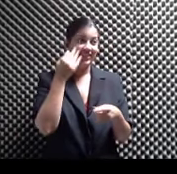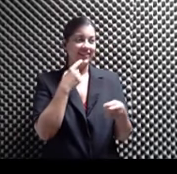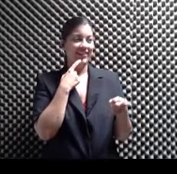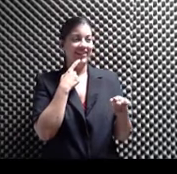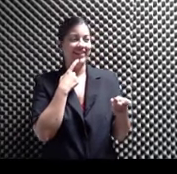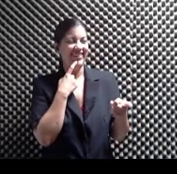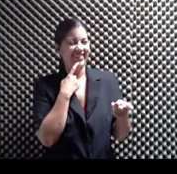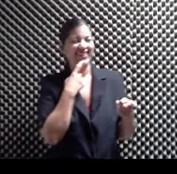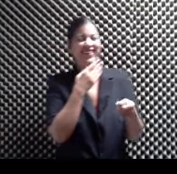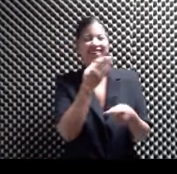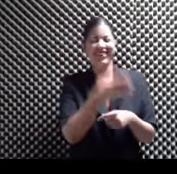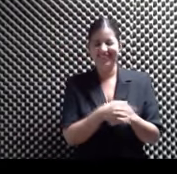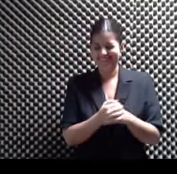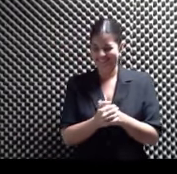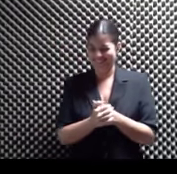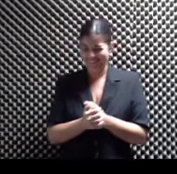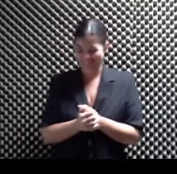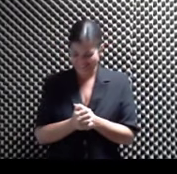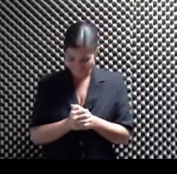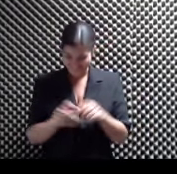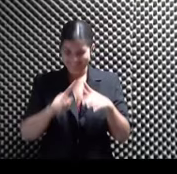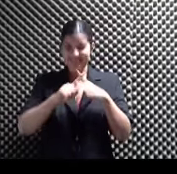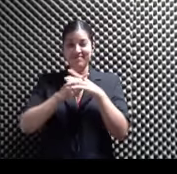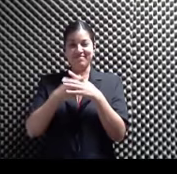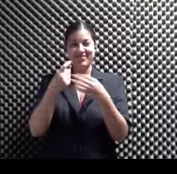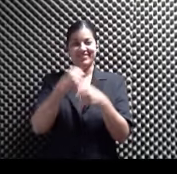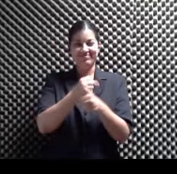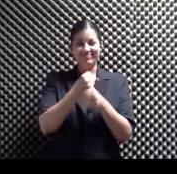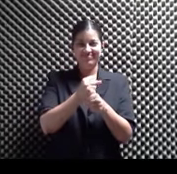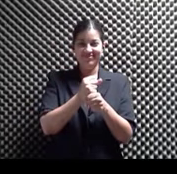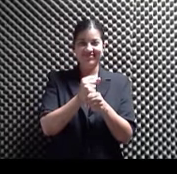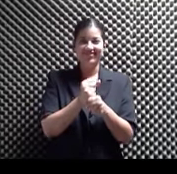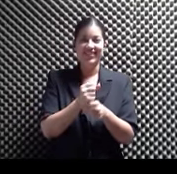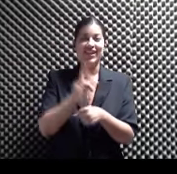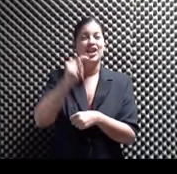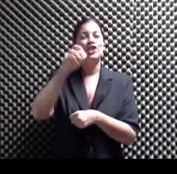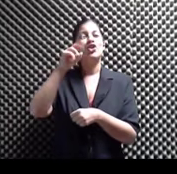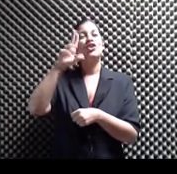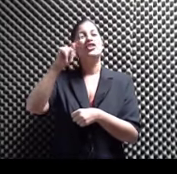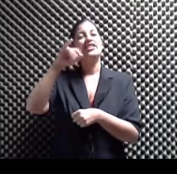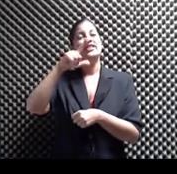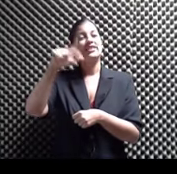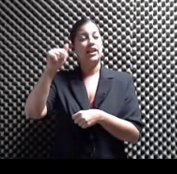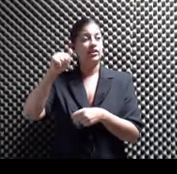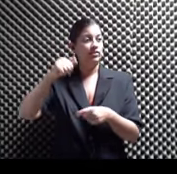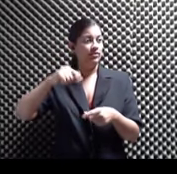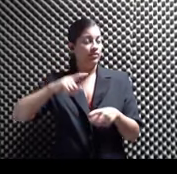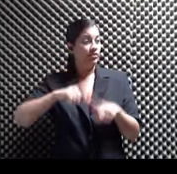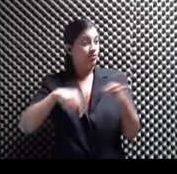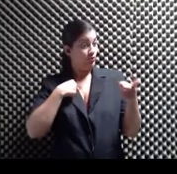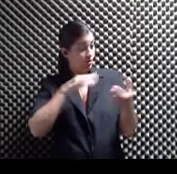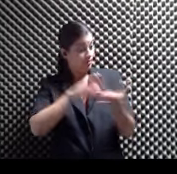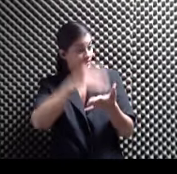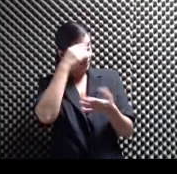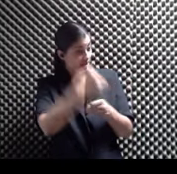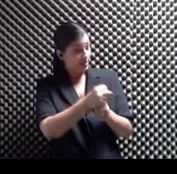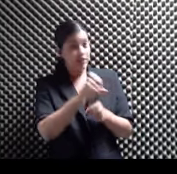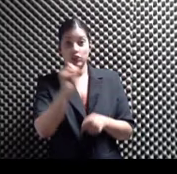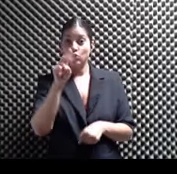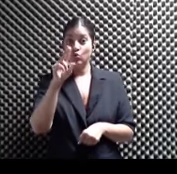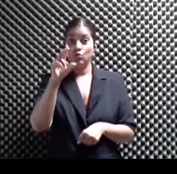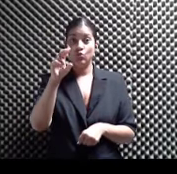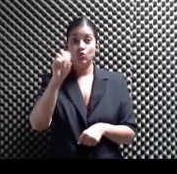con revoltillo. Para eso está YouTube. Yo todo lo veo por YouTube y intento. ¿Tú sabes que en YouTube yo aprendí a hacer sushi? Ahí está, te lo digo. El